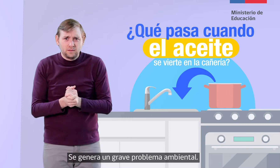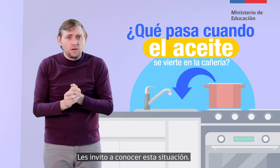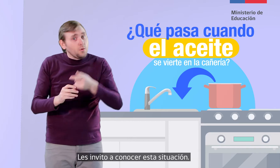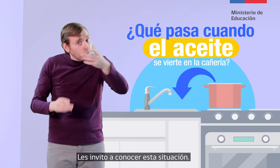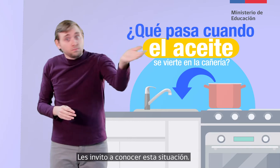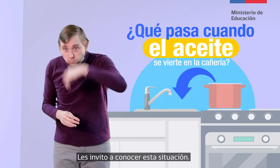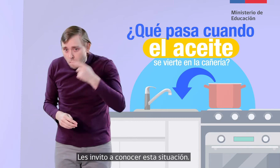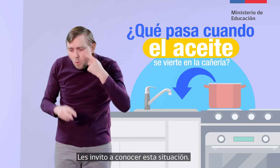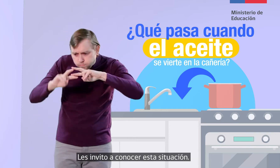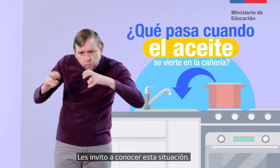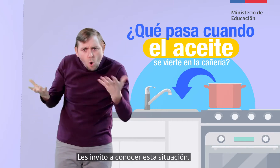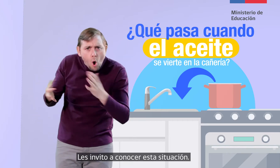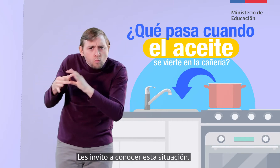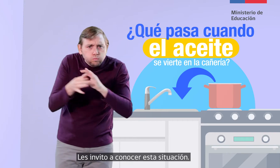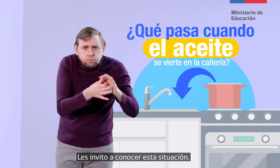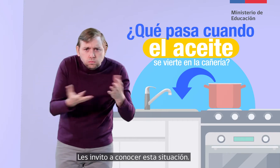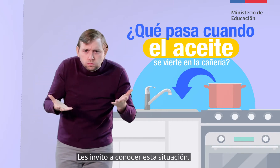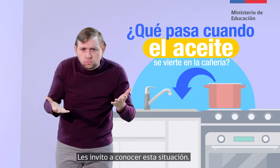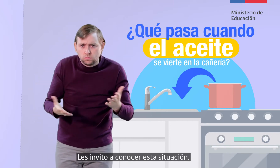Les invito a conocer esta situación.